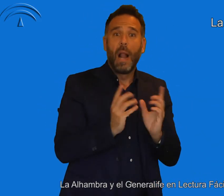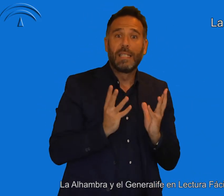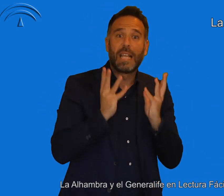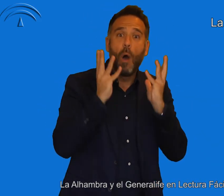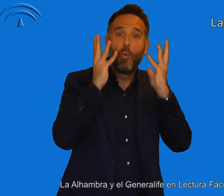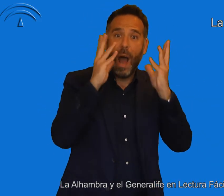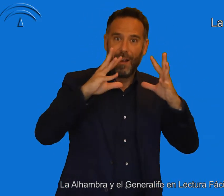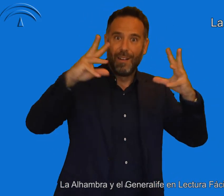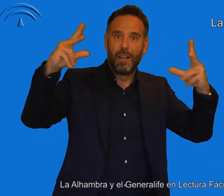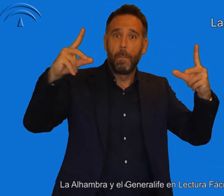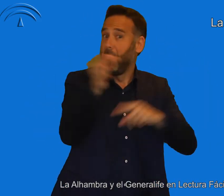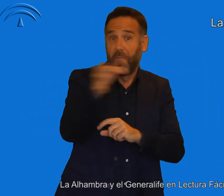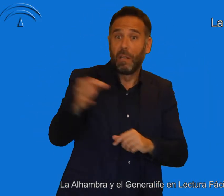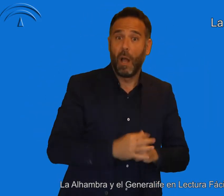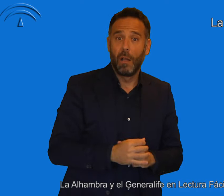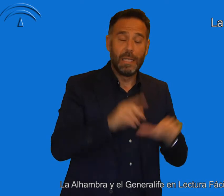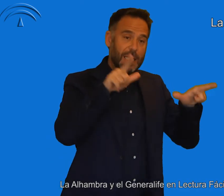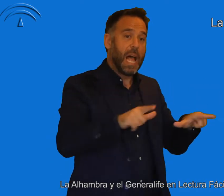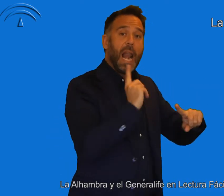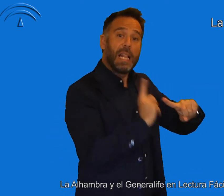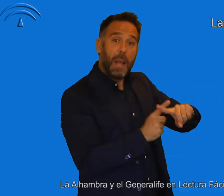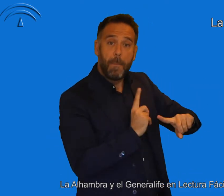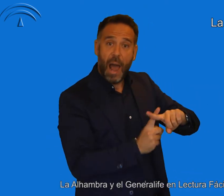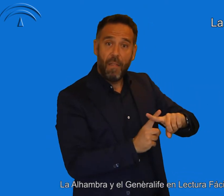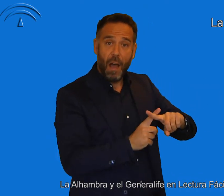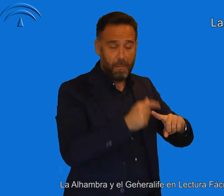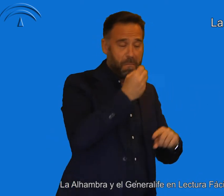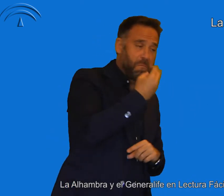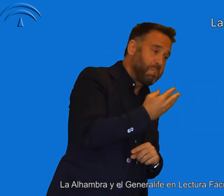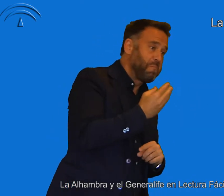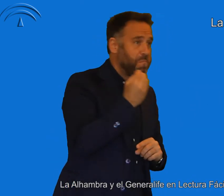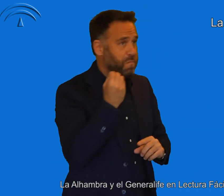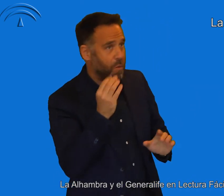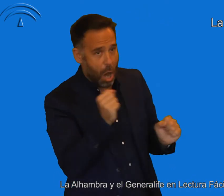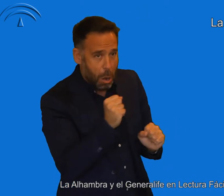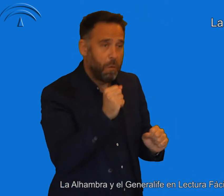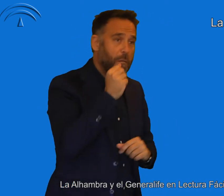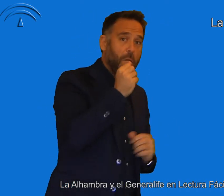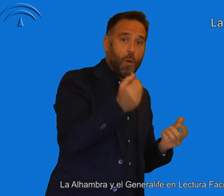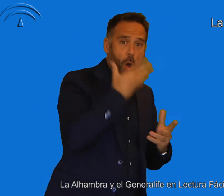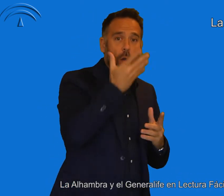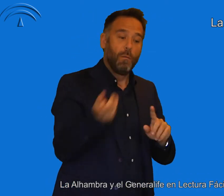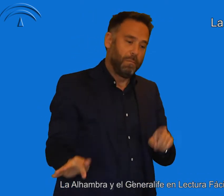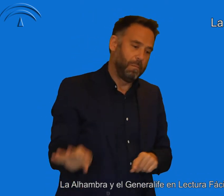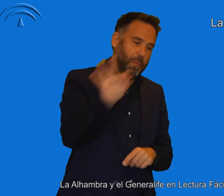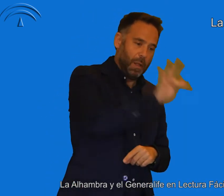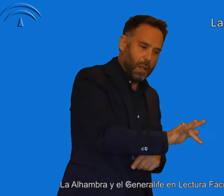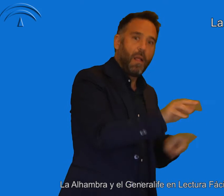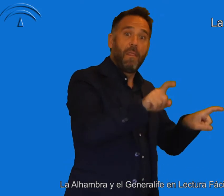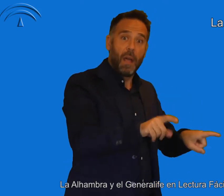perfecta. La sala templada es la más grande, y en ella tomaban los baños de vapor. Después del baño